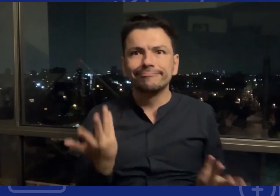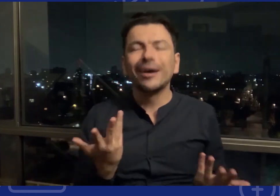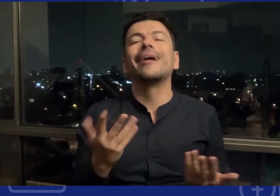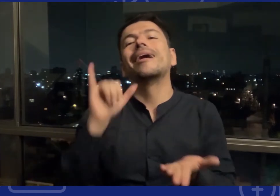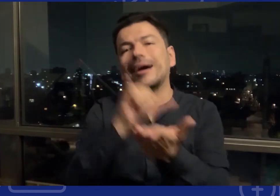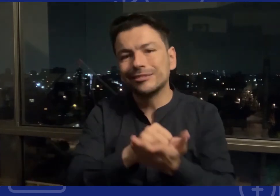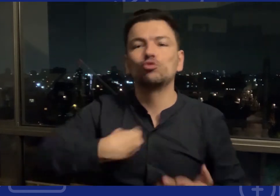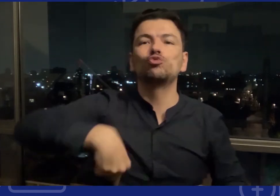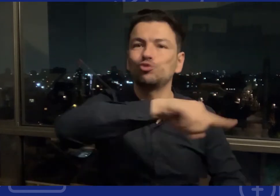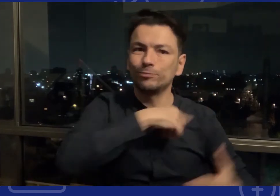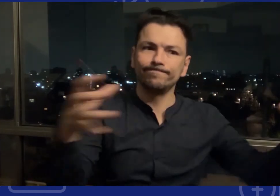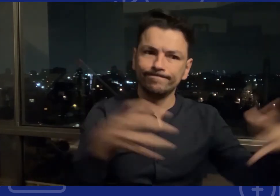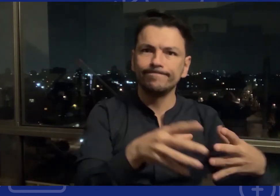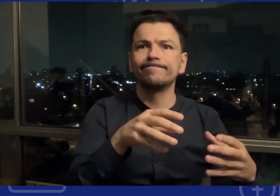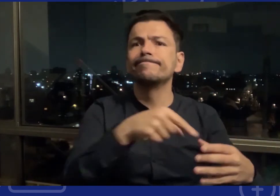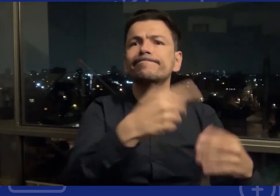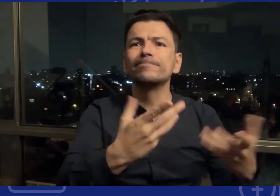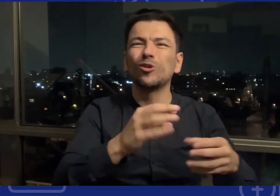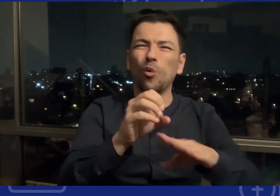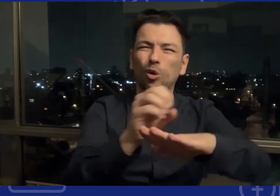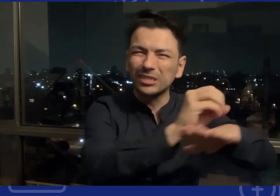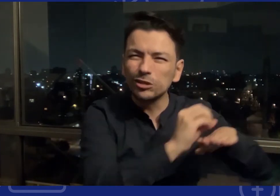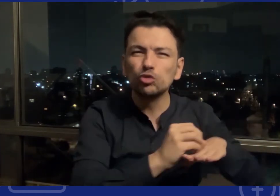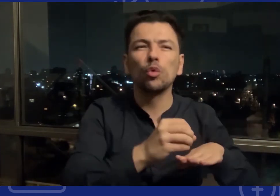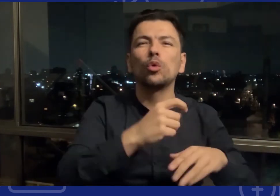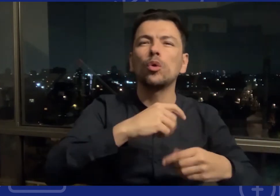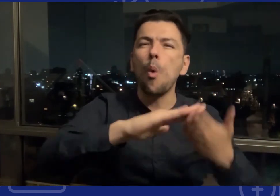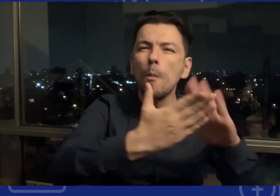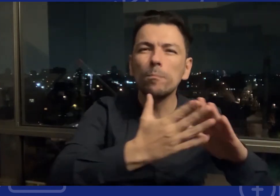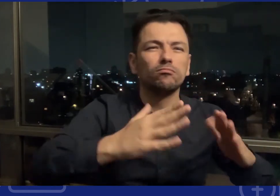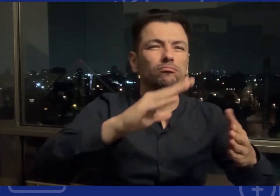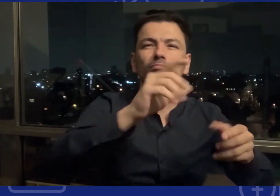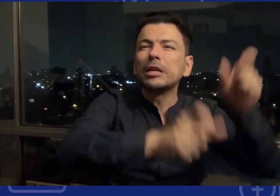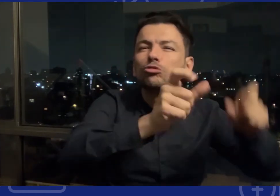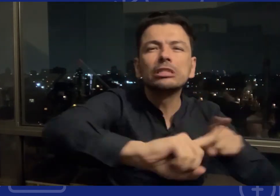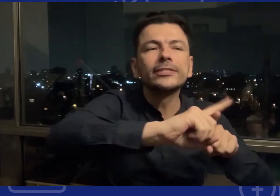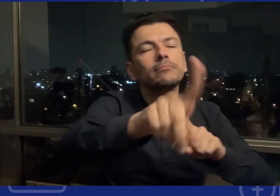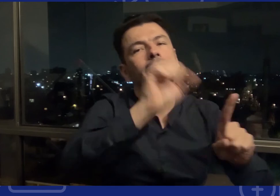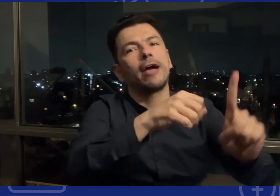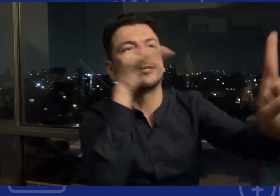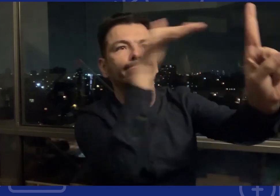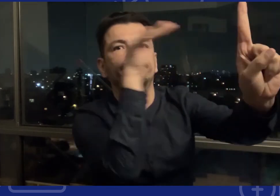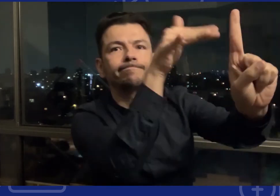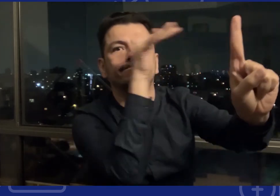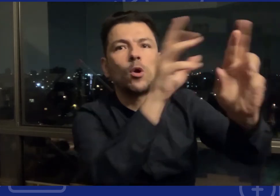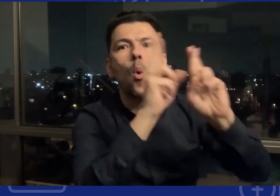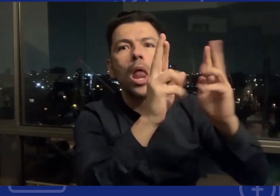por eso que nosotros desde las organizaciones de sociedad civil debemos realizar la